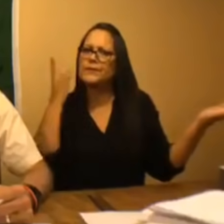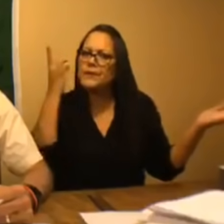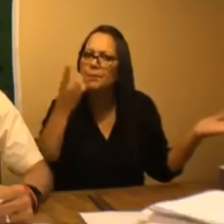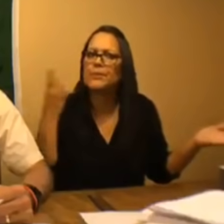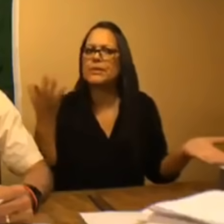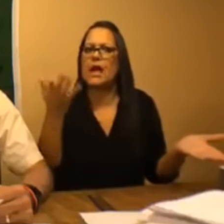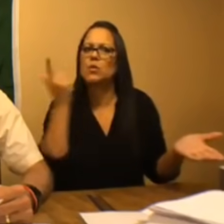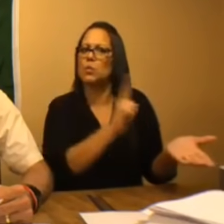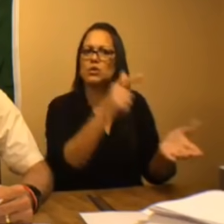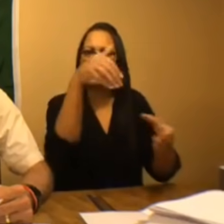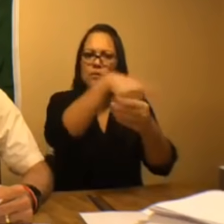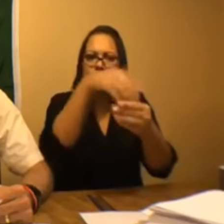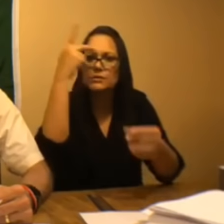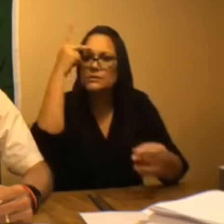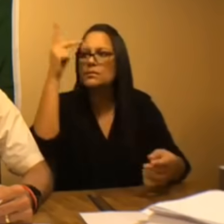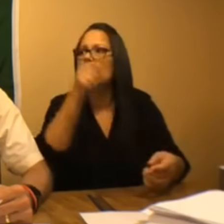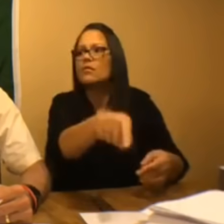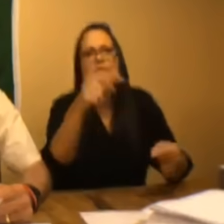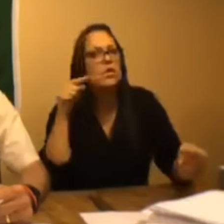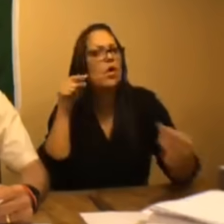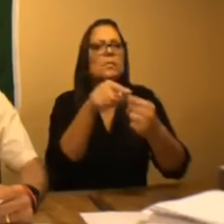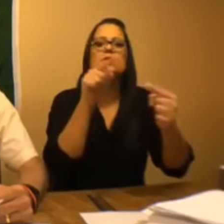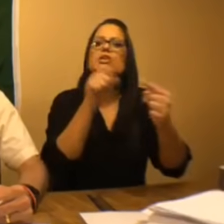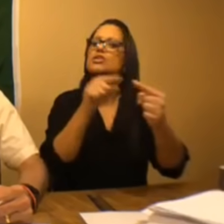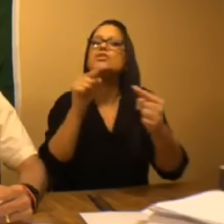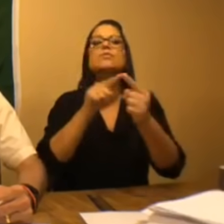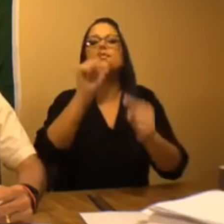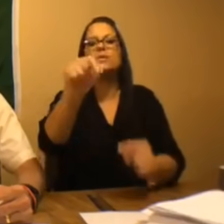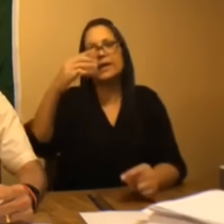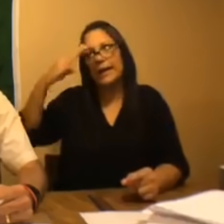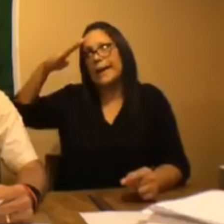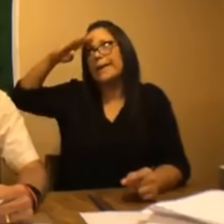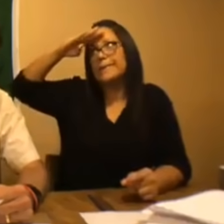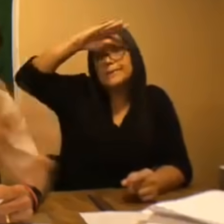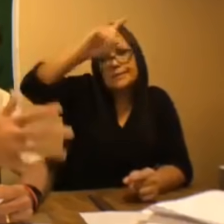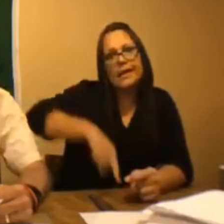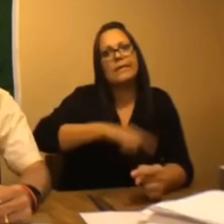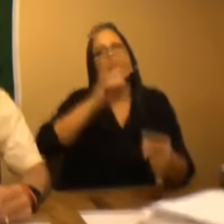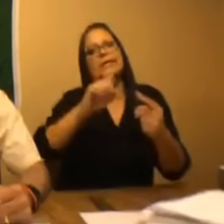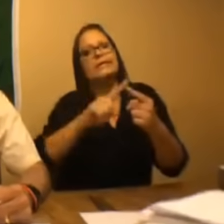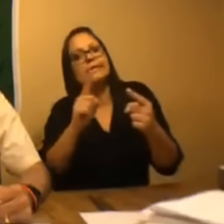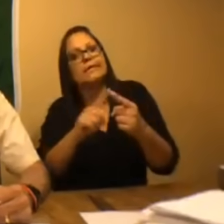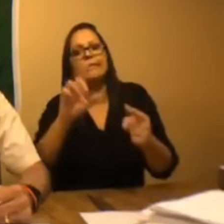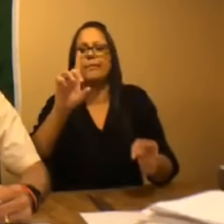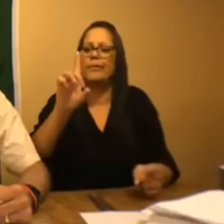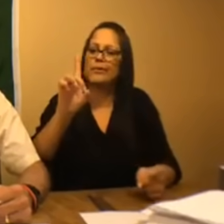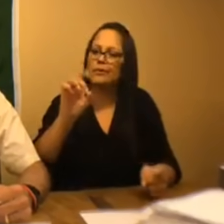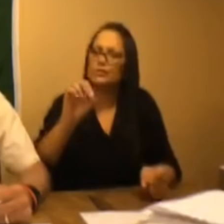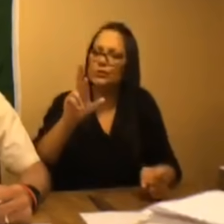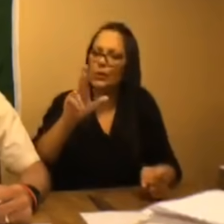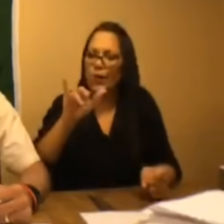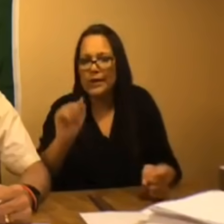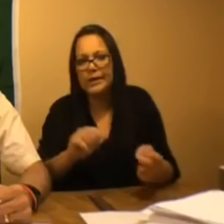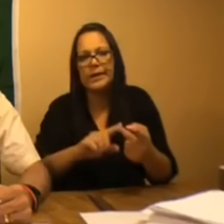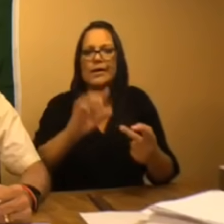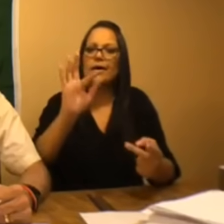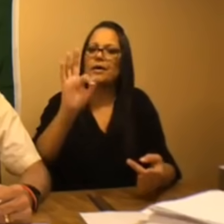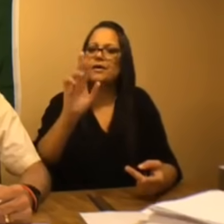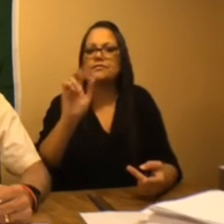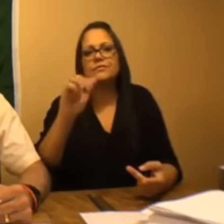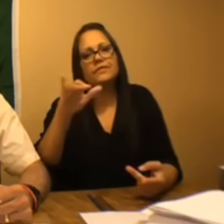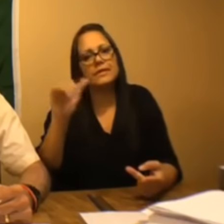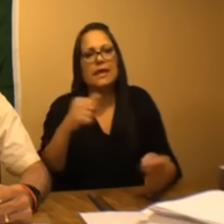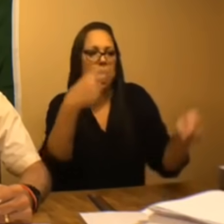São Paulo. O objetivo de vocês é Jair Bolsonaro. Depois é a França ou Dória. Pelo amor de Deus, uma briguinha